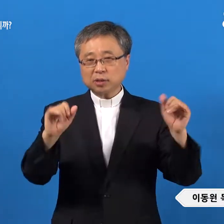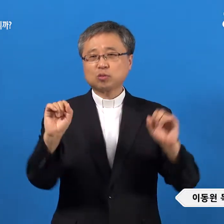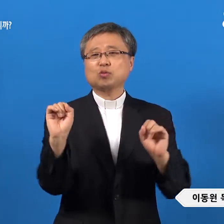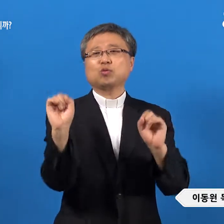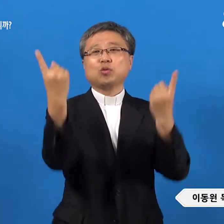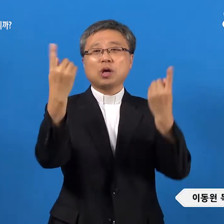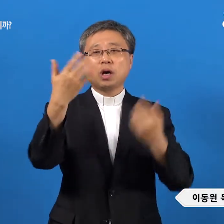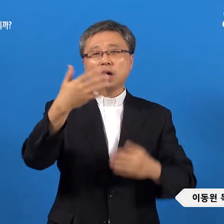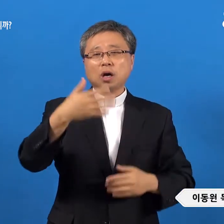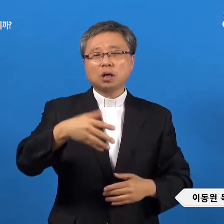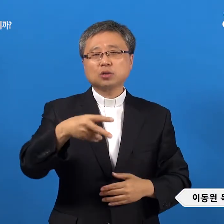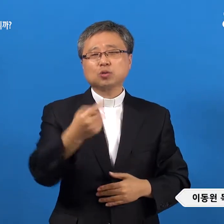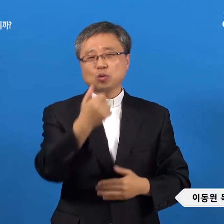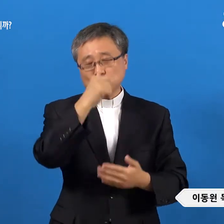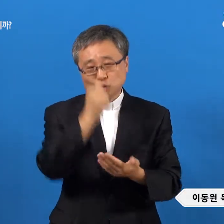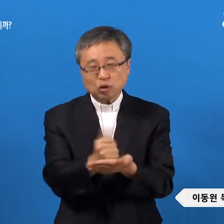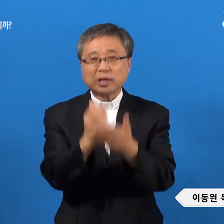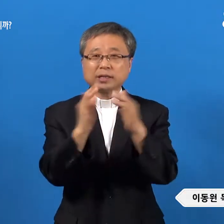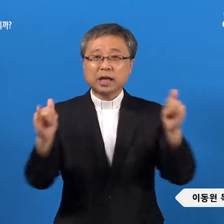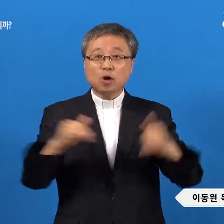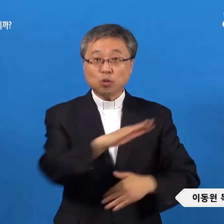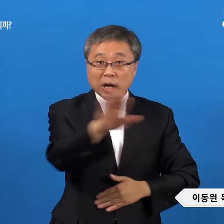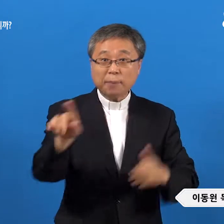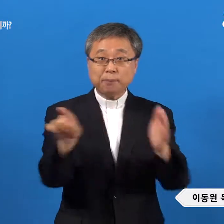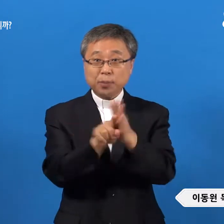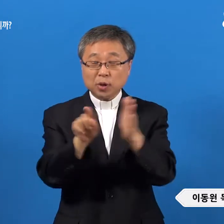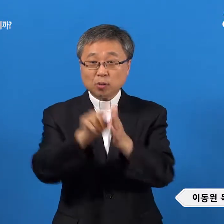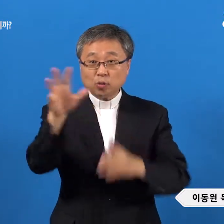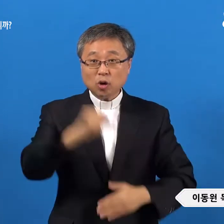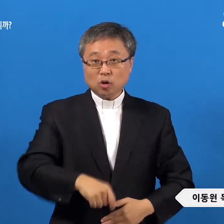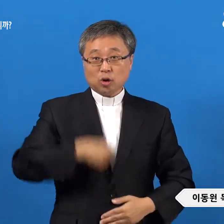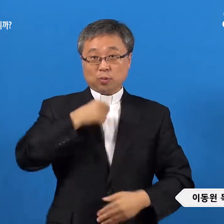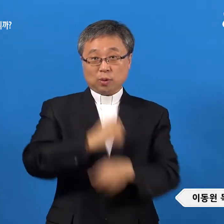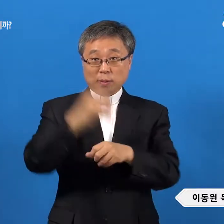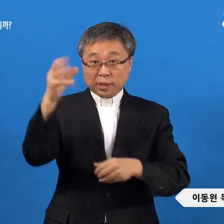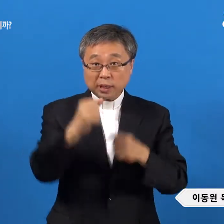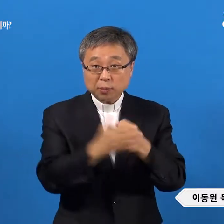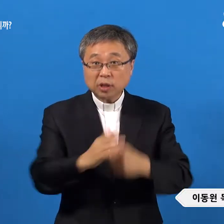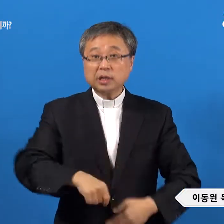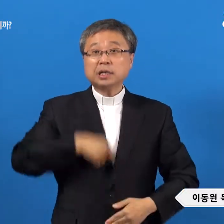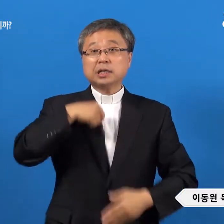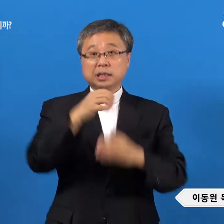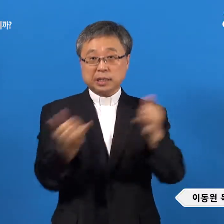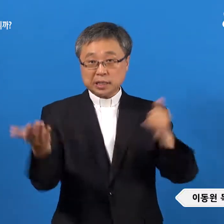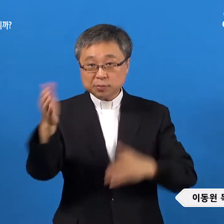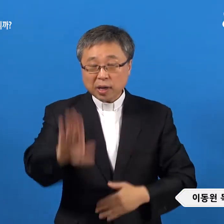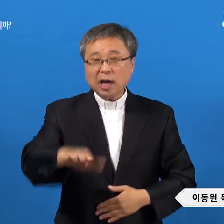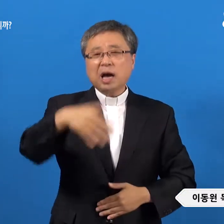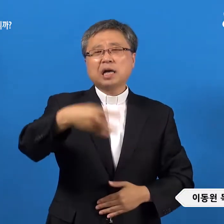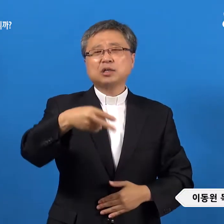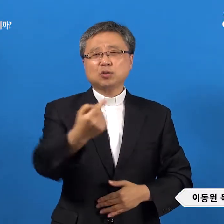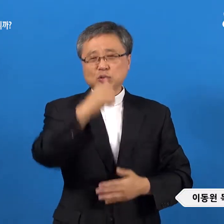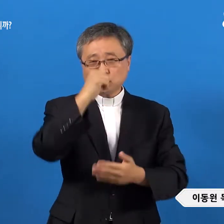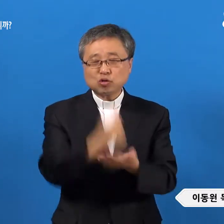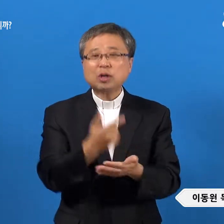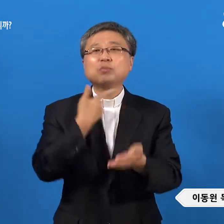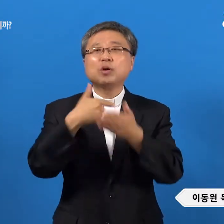동시에 아직도 죄인이다. 우리가 믿음으로 의롭다함을 받았기에 의인이지만 그러나 아직도 죄를 범하는 것도